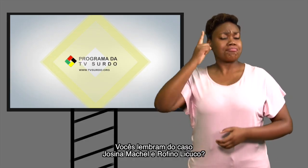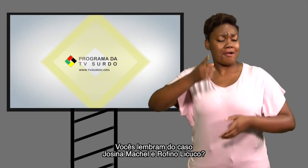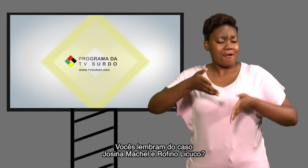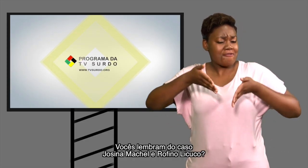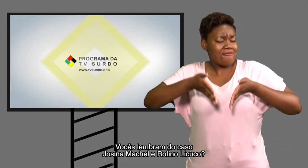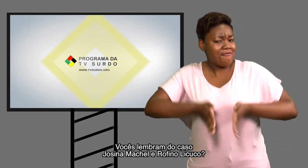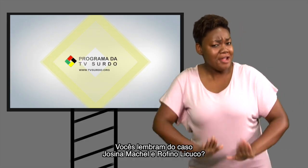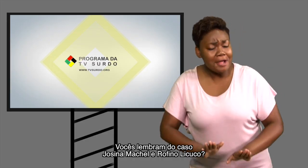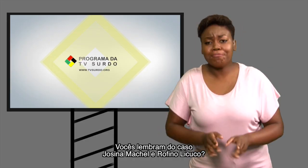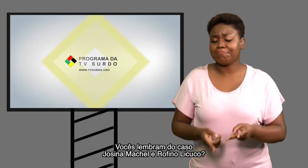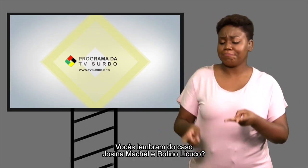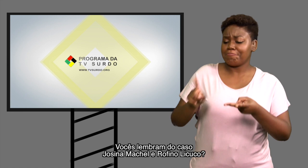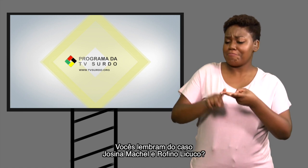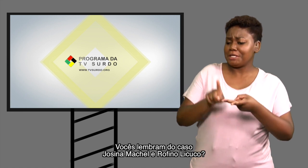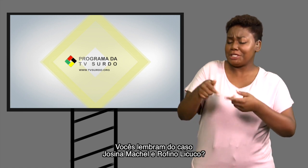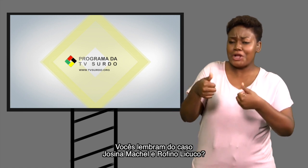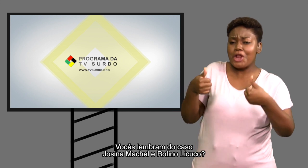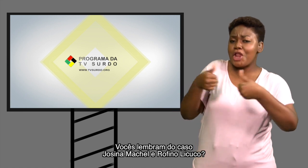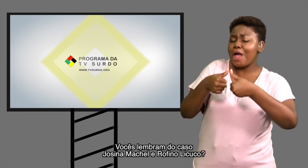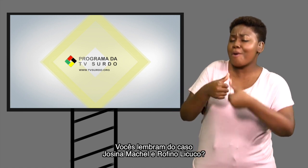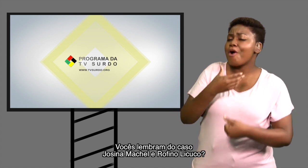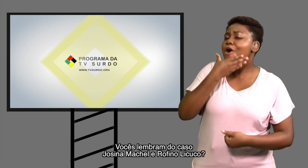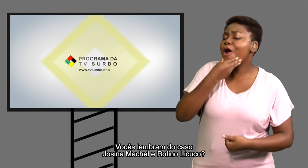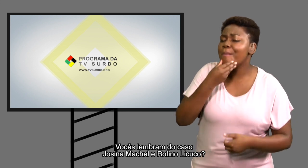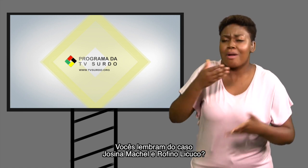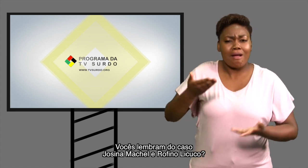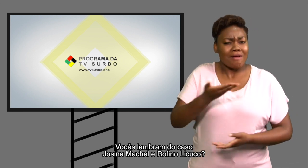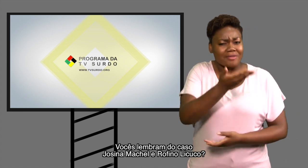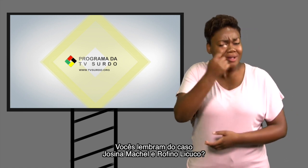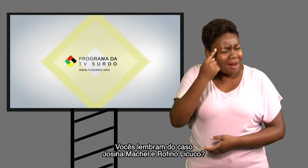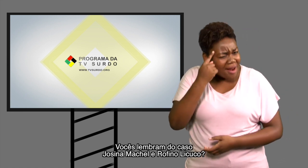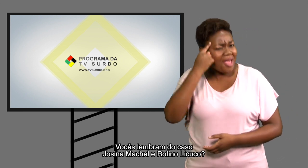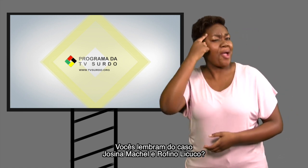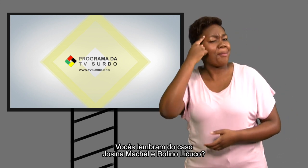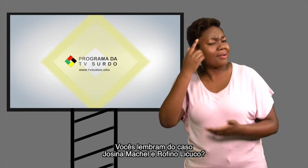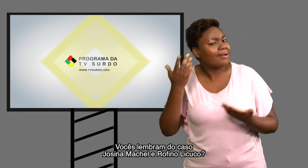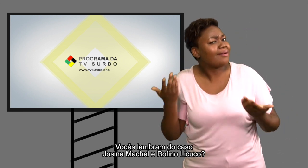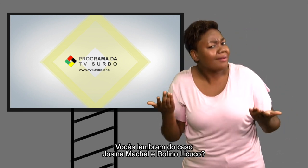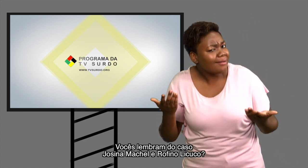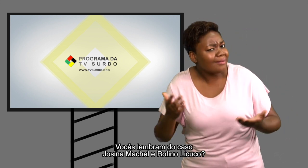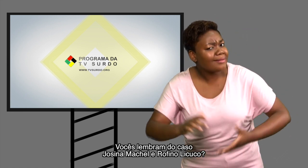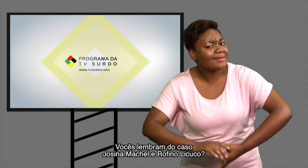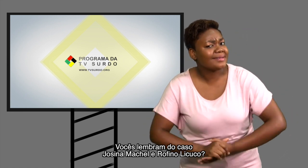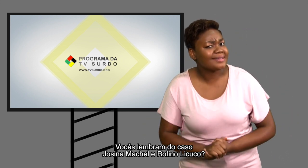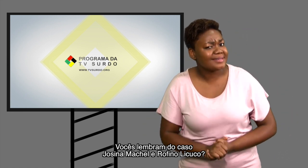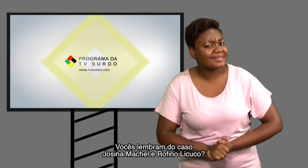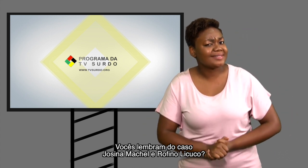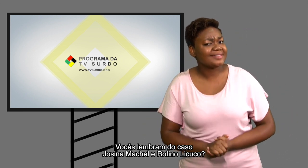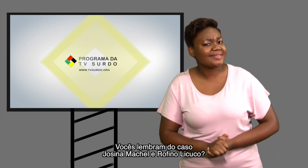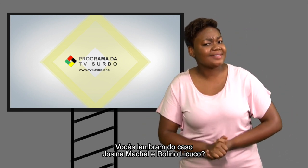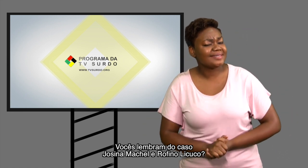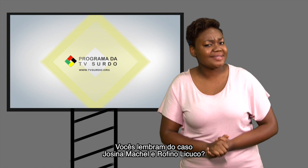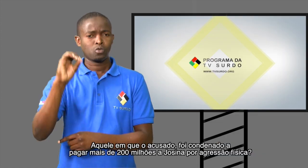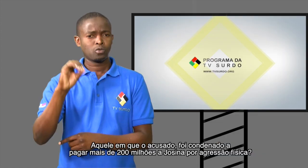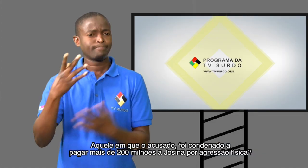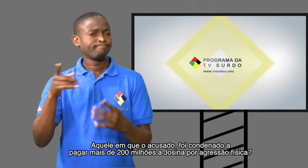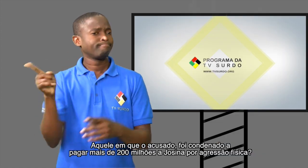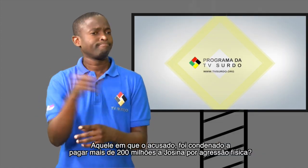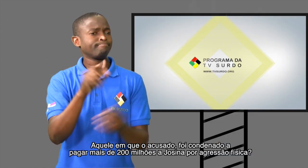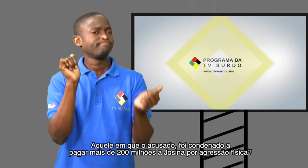caso Josina, Machel e Rofino